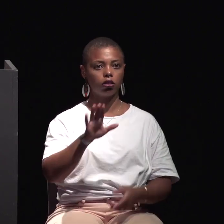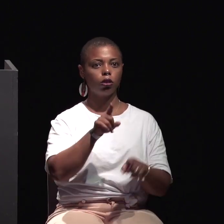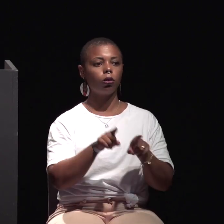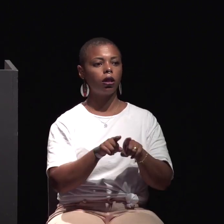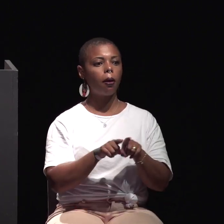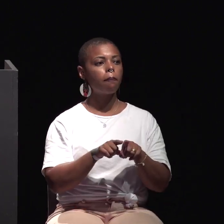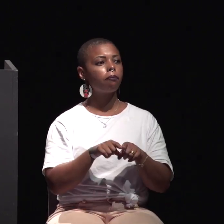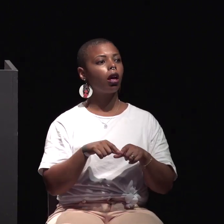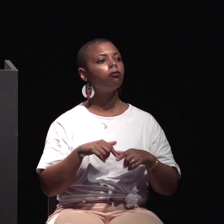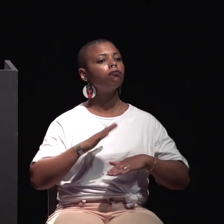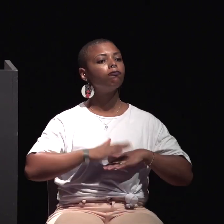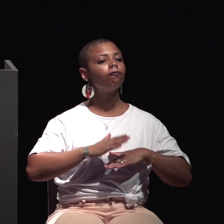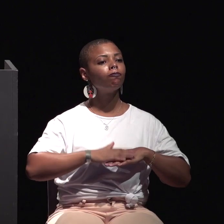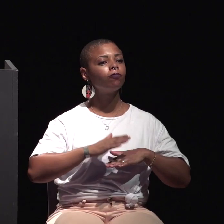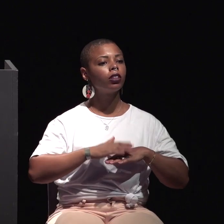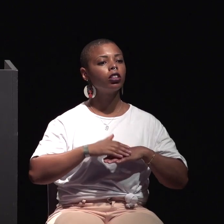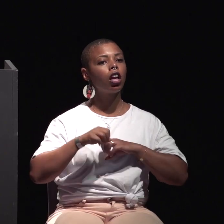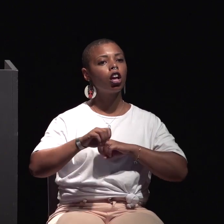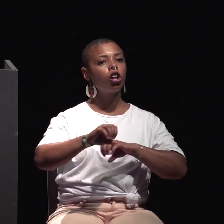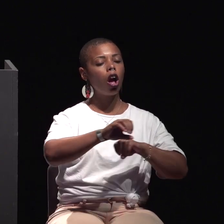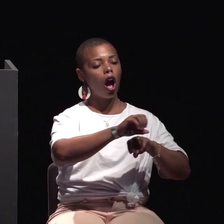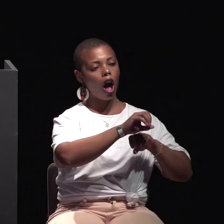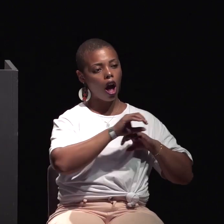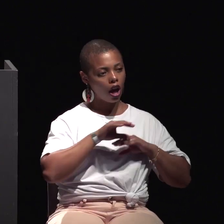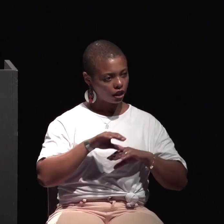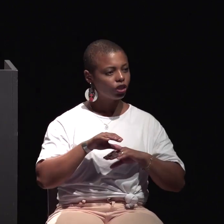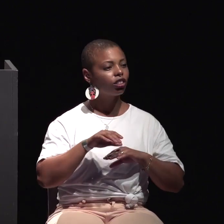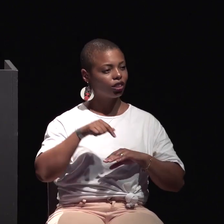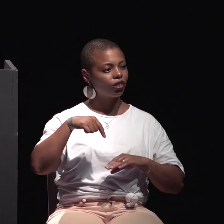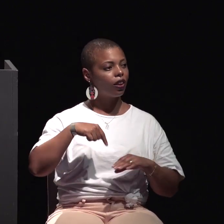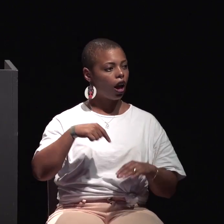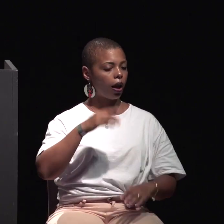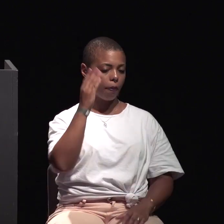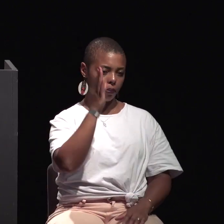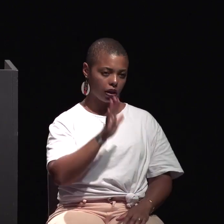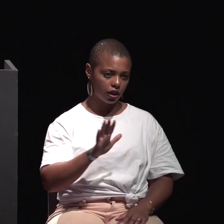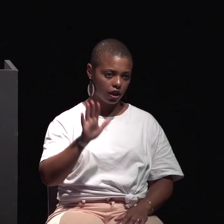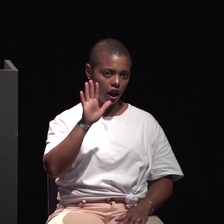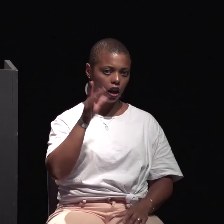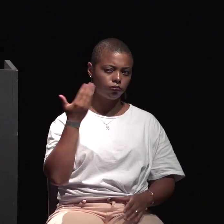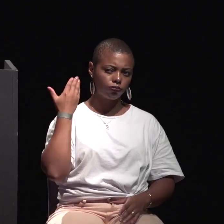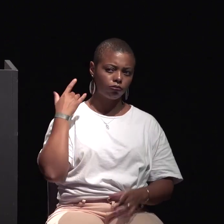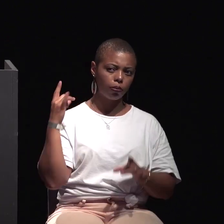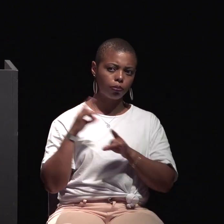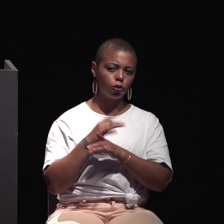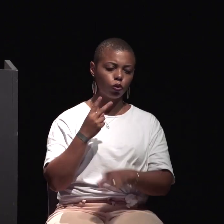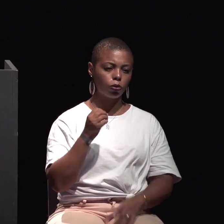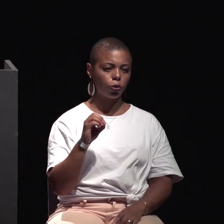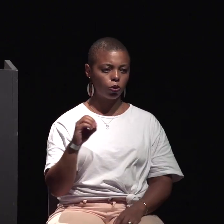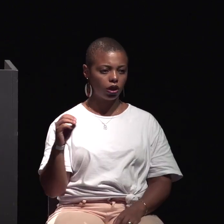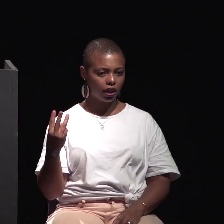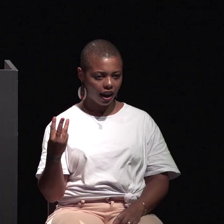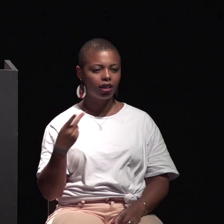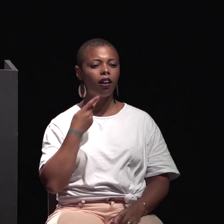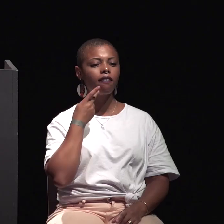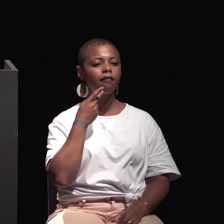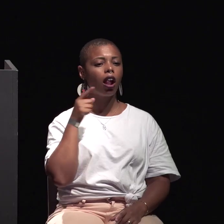Experiências Brasileiras, que saiu pela Sumos em 2003, e que é um dos primeiros livros no país sobre